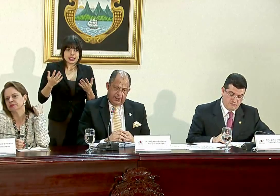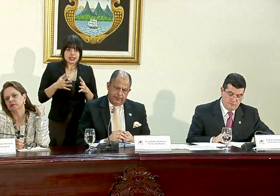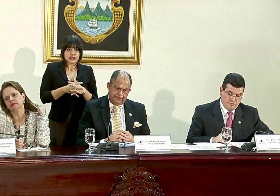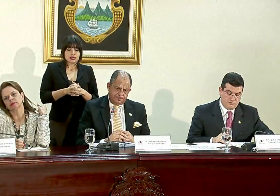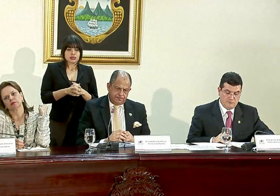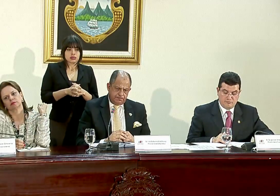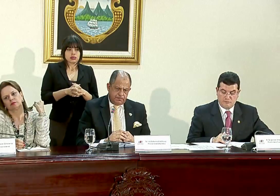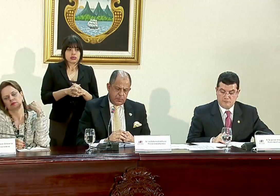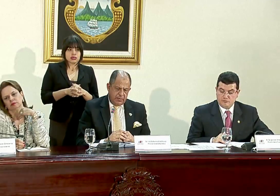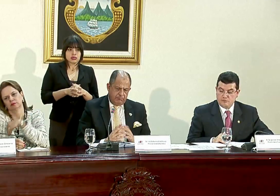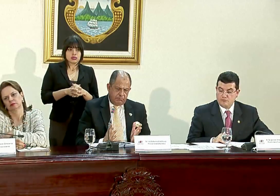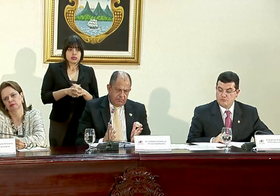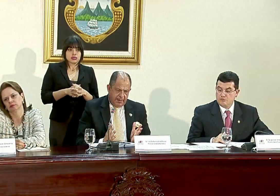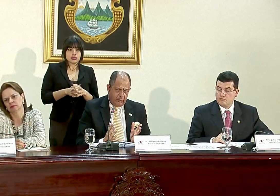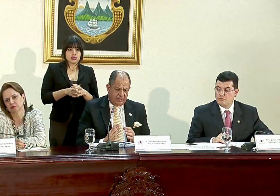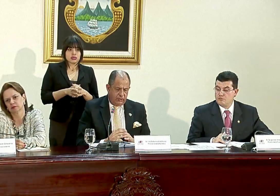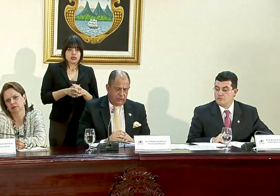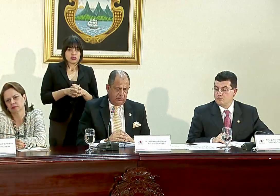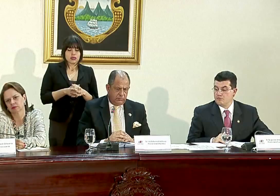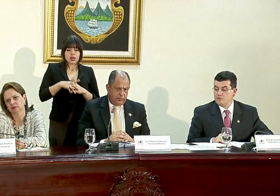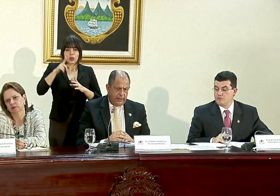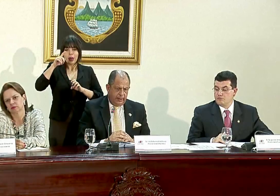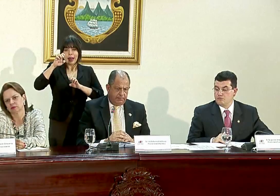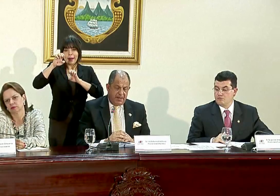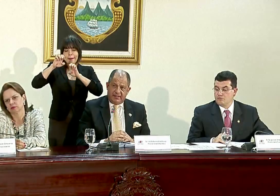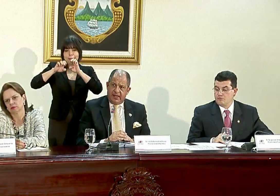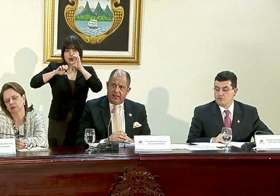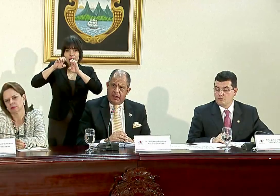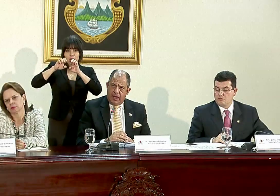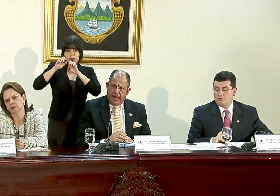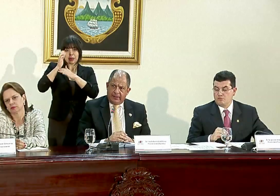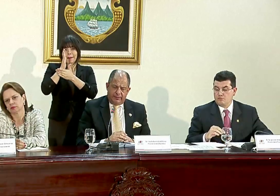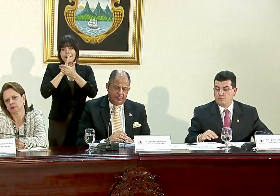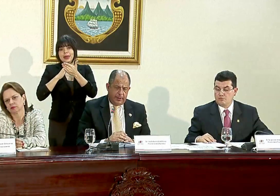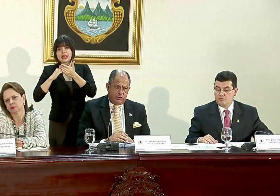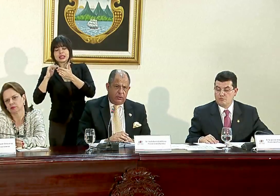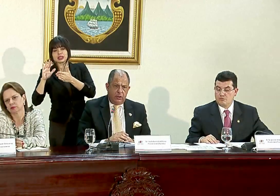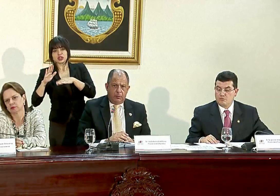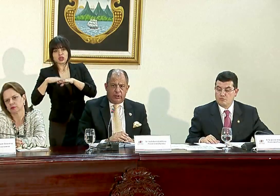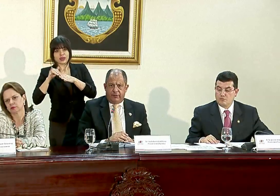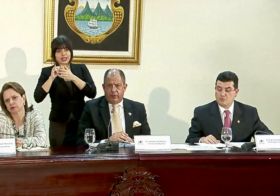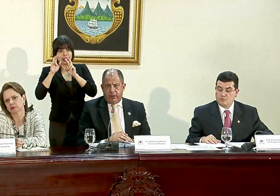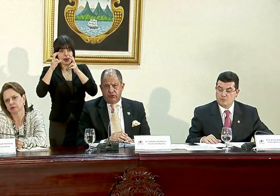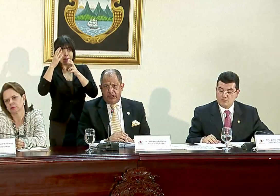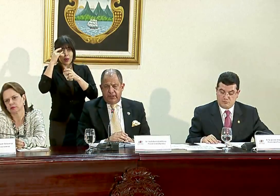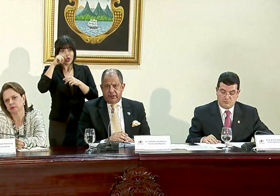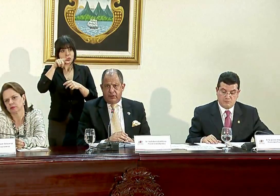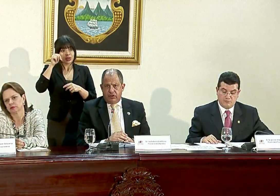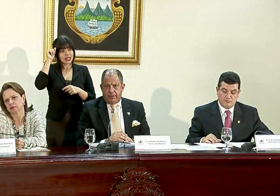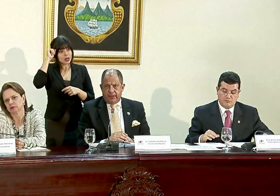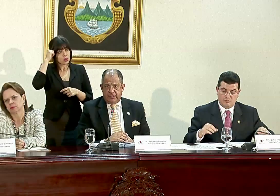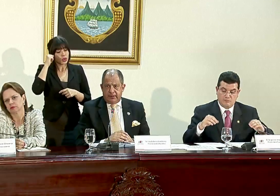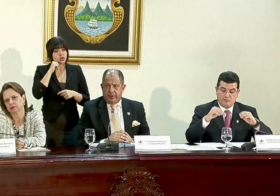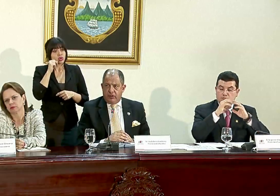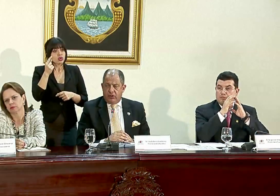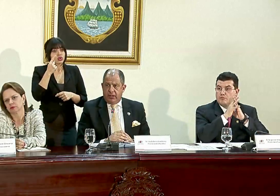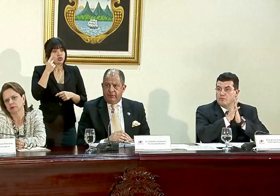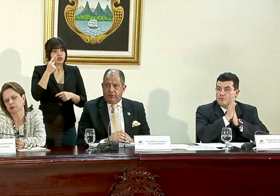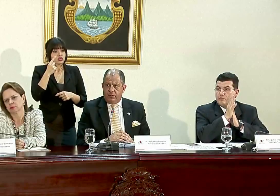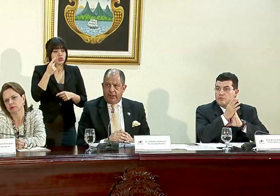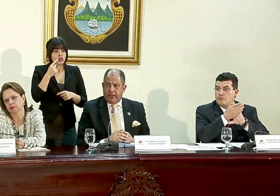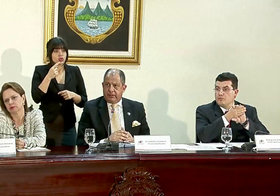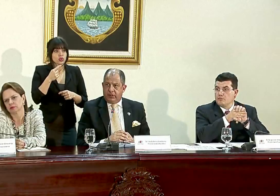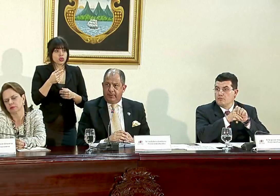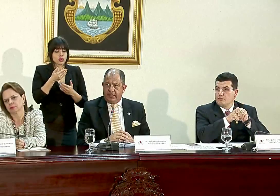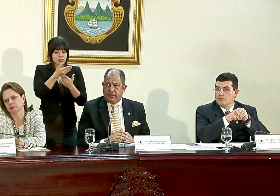valoración parcial a ese respecto porque recuerden ustedes que no solamente se emitió